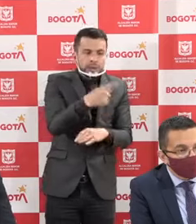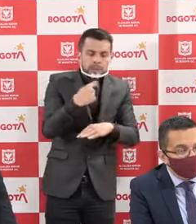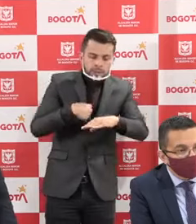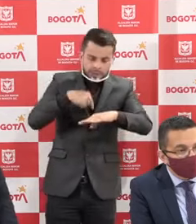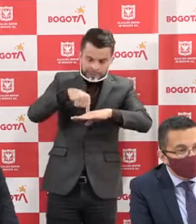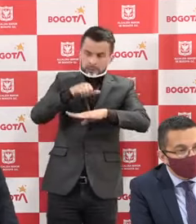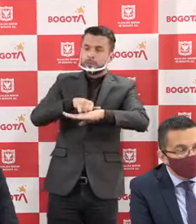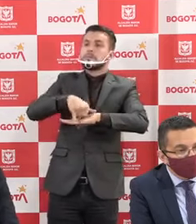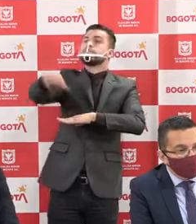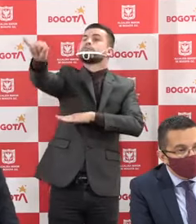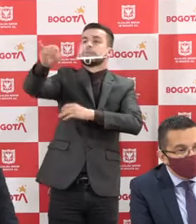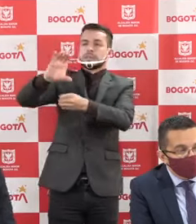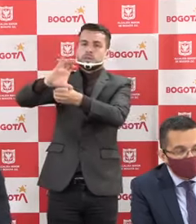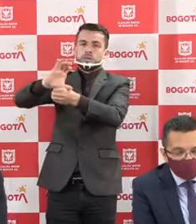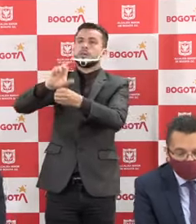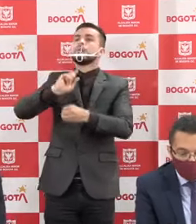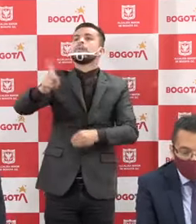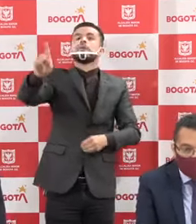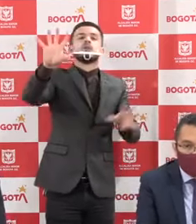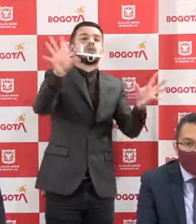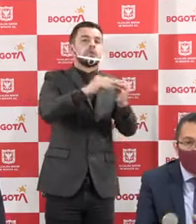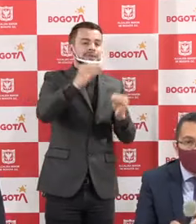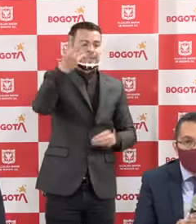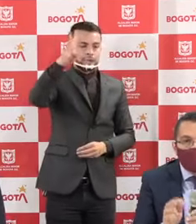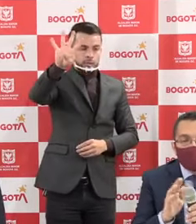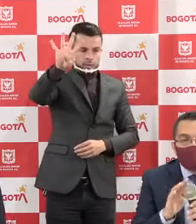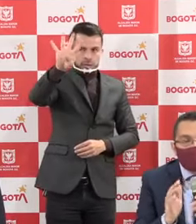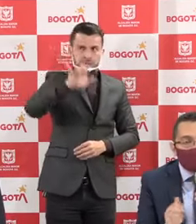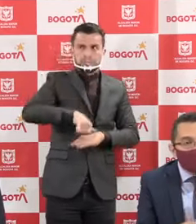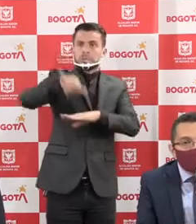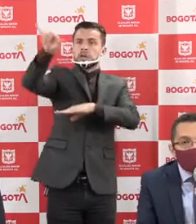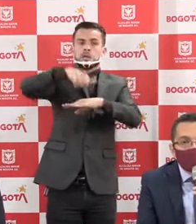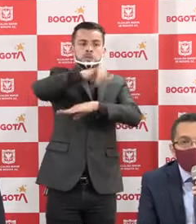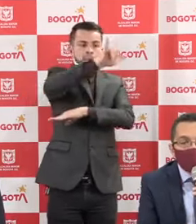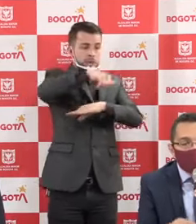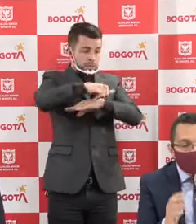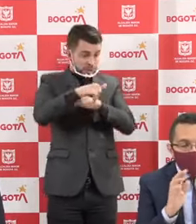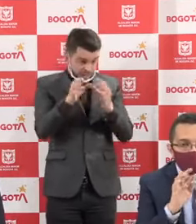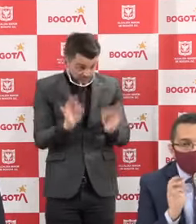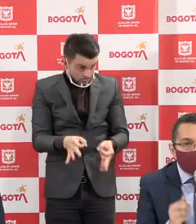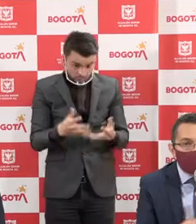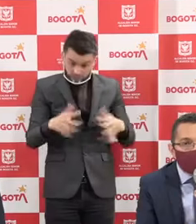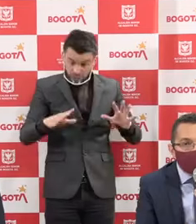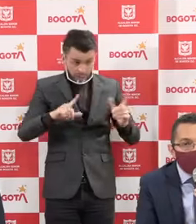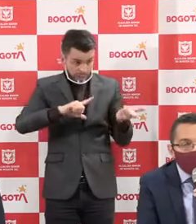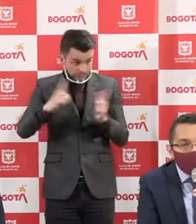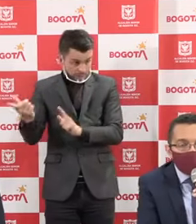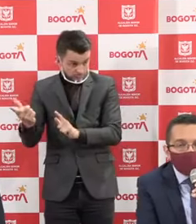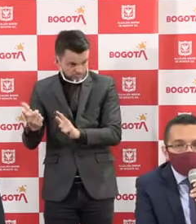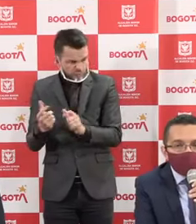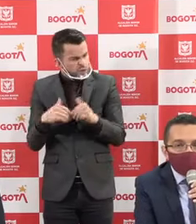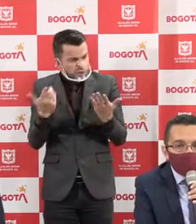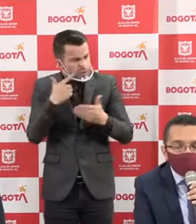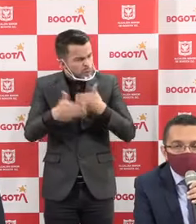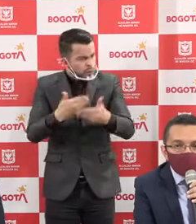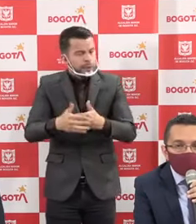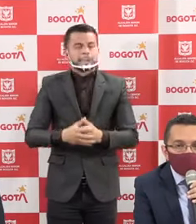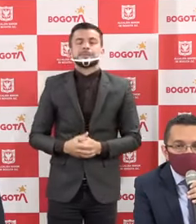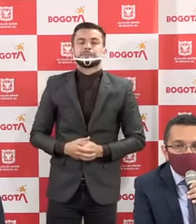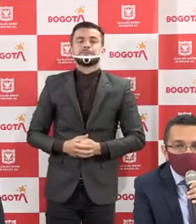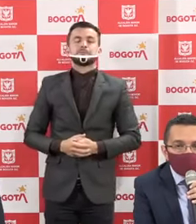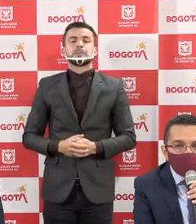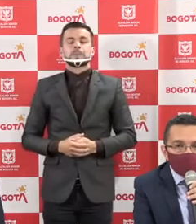se ha contemplado algo de vuelos internacionales toda la dinámica de operación aeroportuaria está